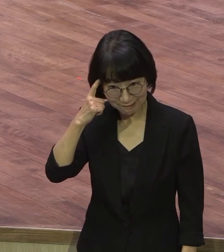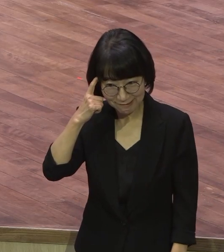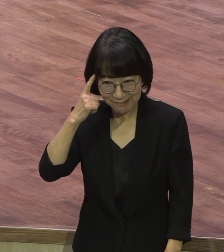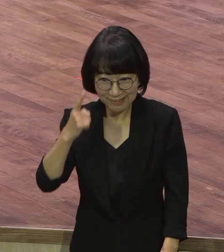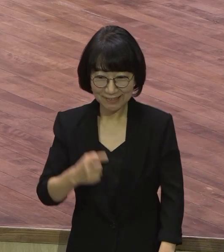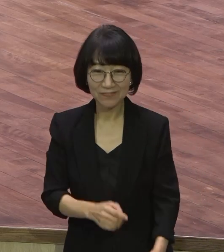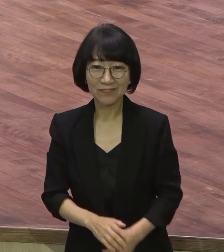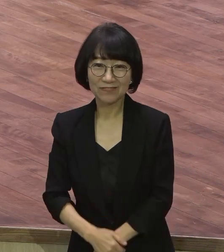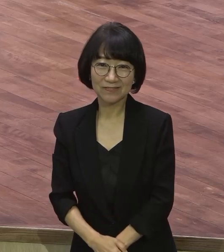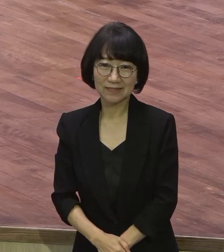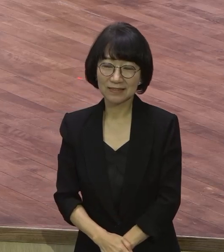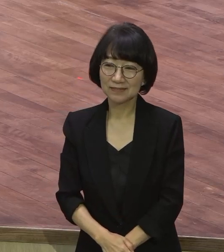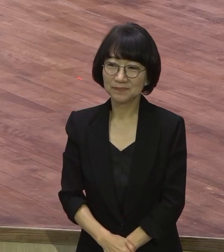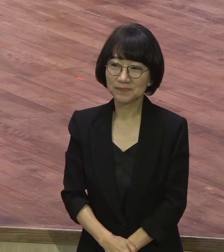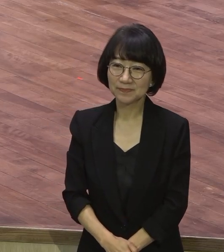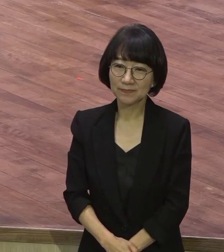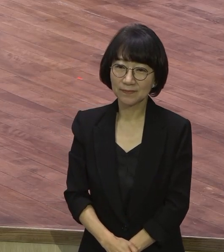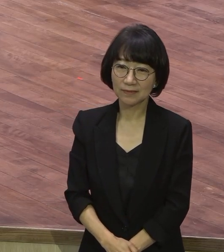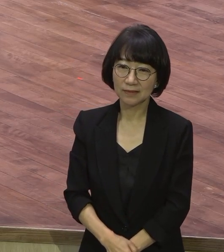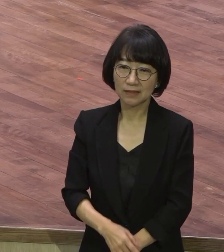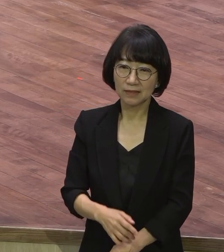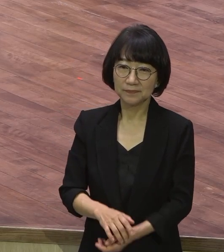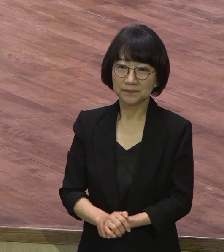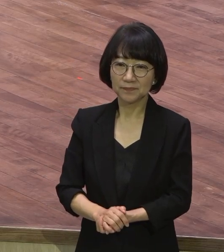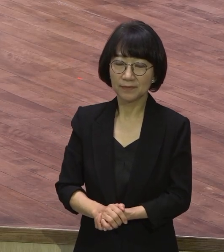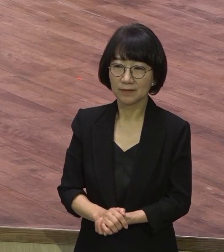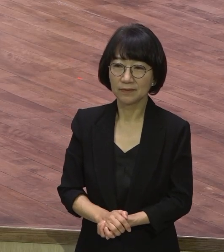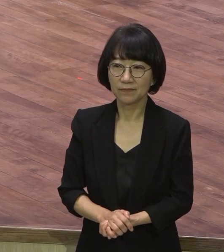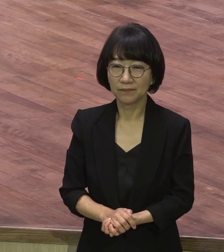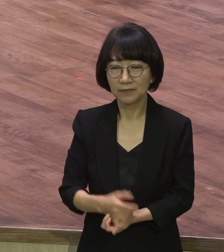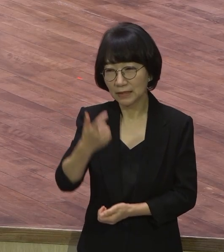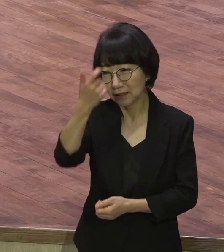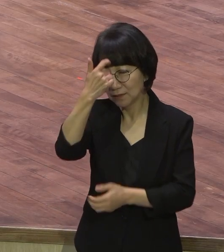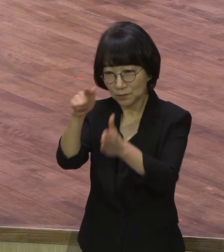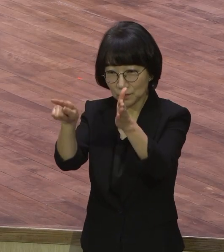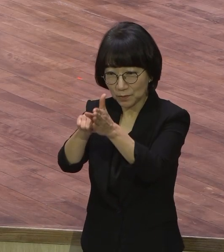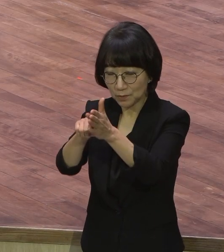도무지 기독교 진리가 믿어지지 않는 이해가 안 되는 거요.